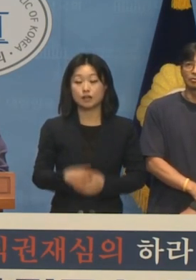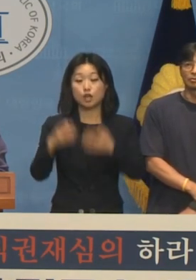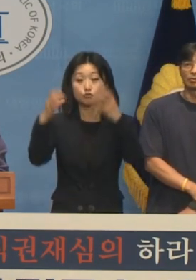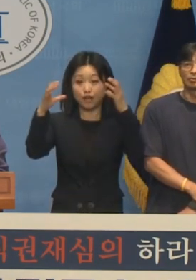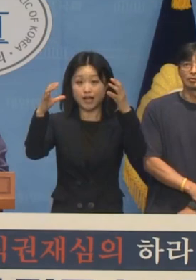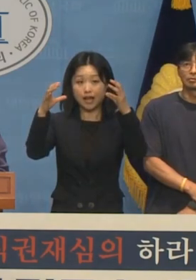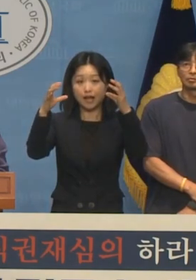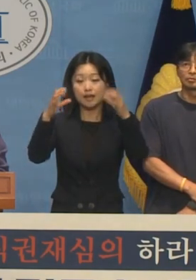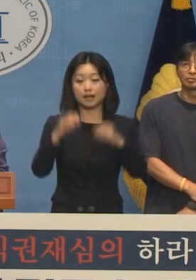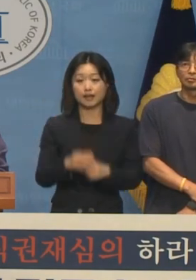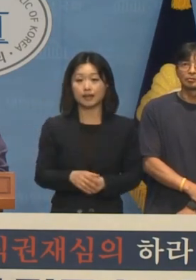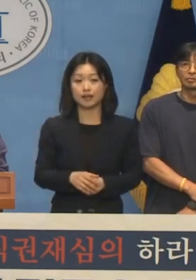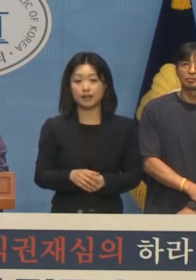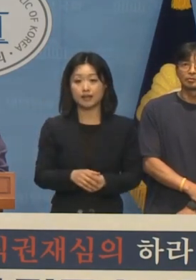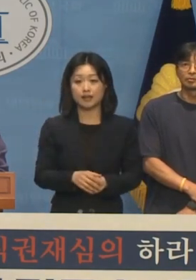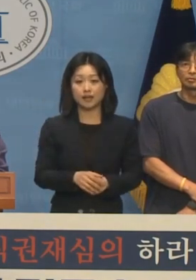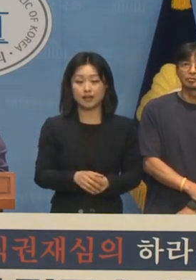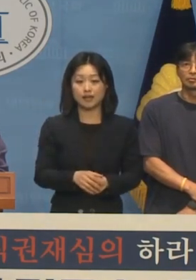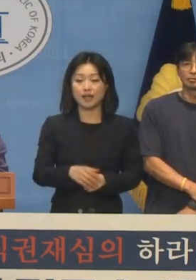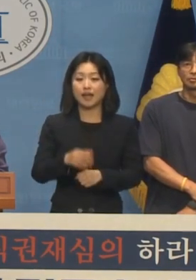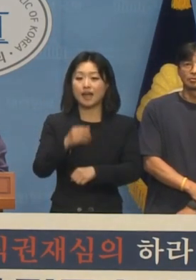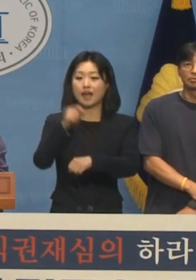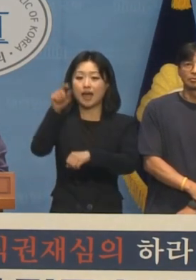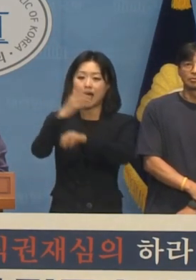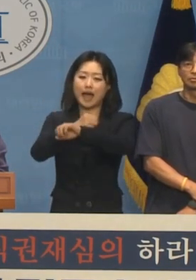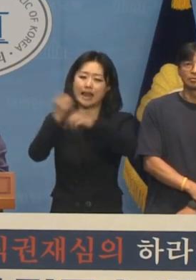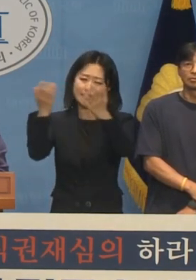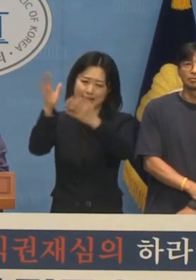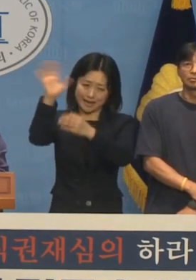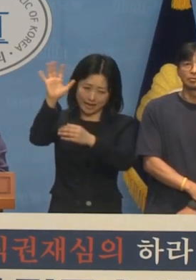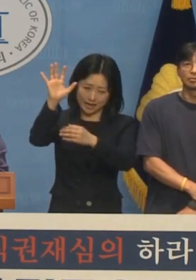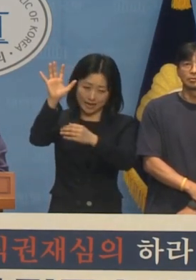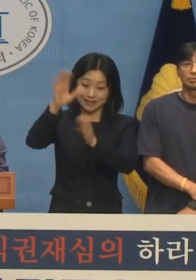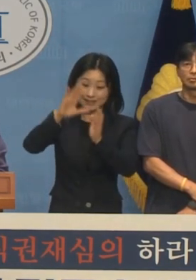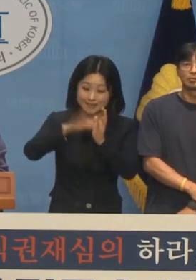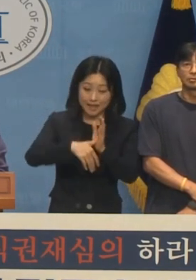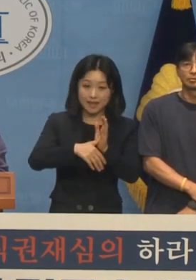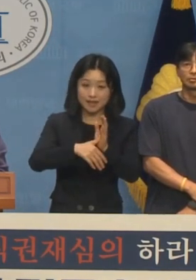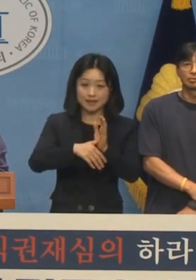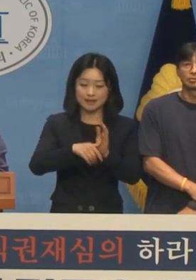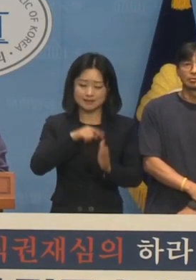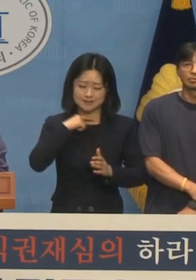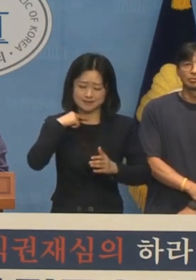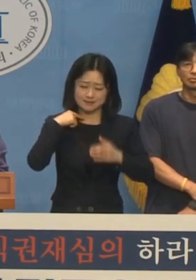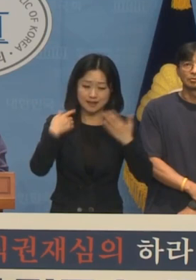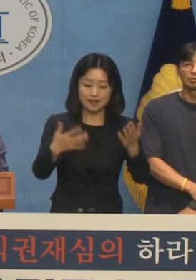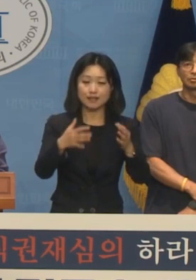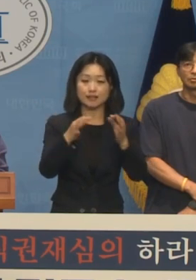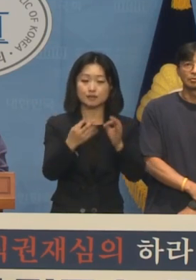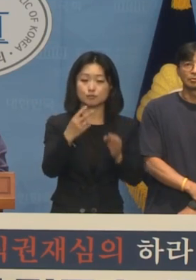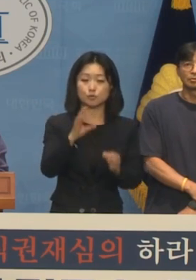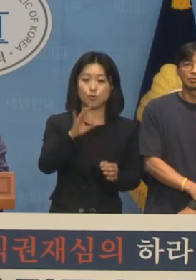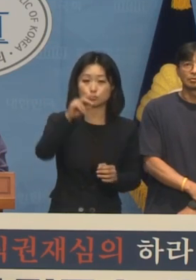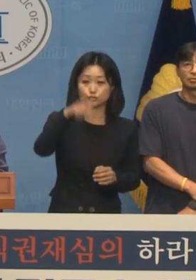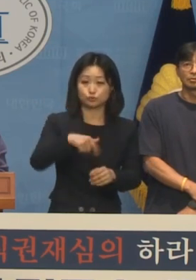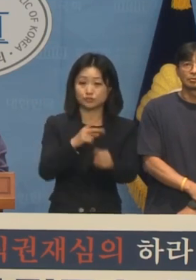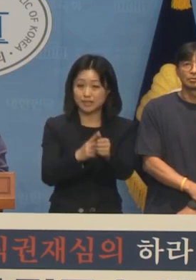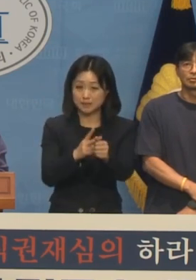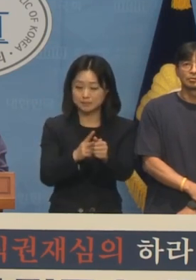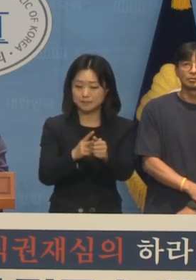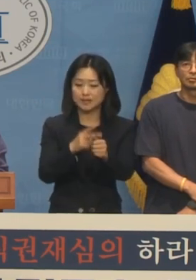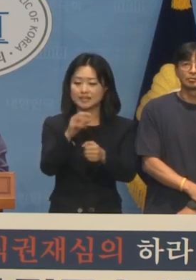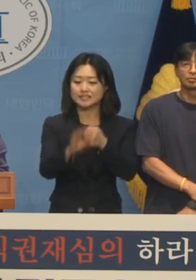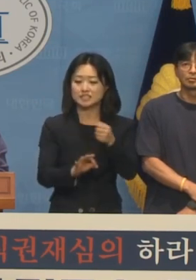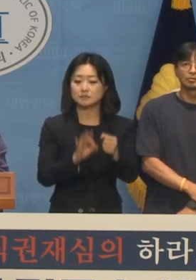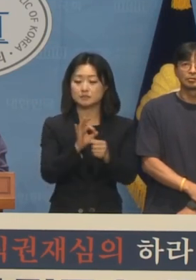국가가 제 할 일을 하지 않았던 그 시간에 목숨을 걸었던 김동수 선생님은 지난 10년